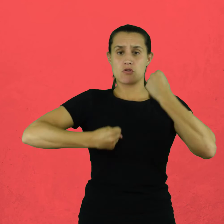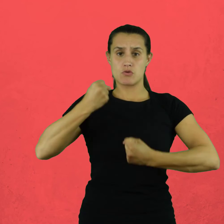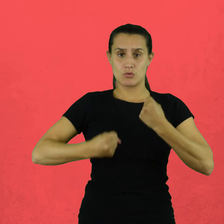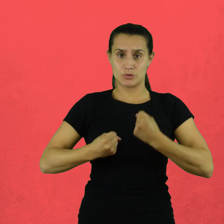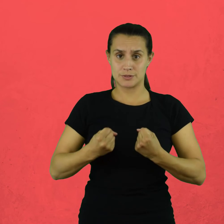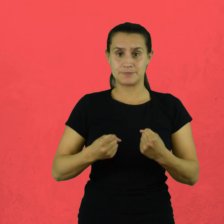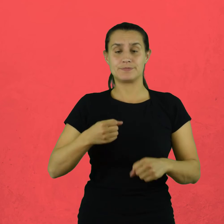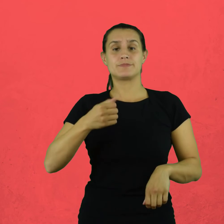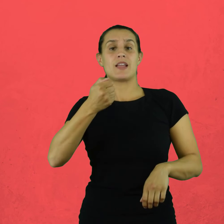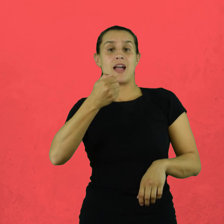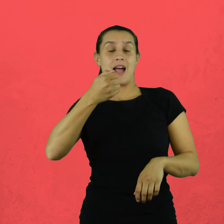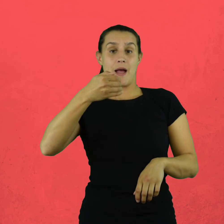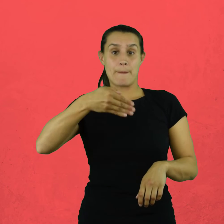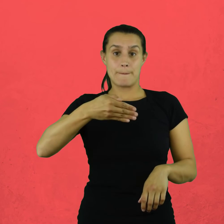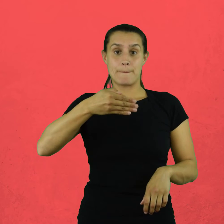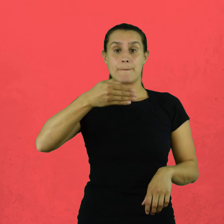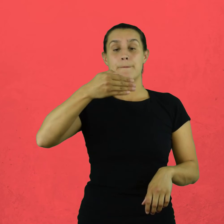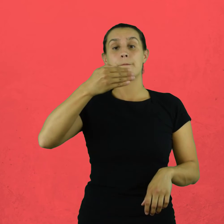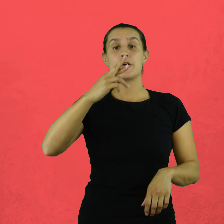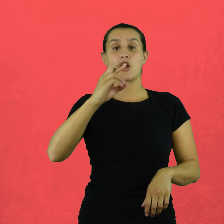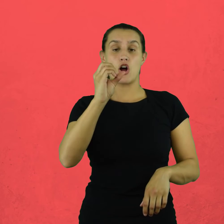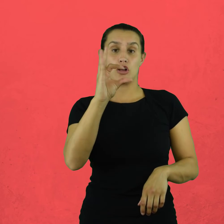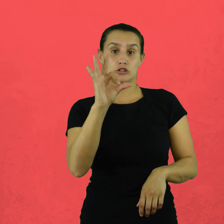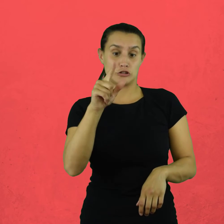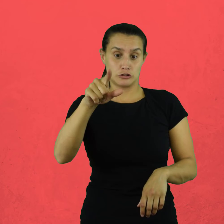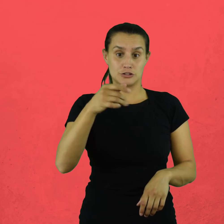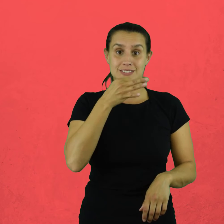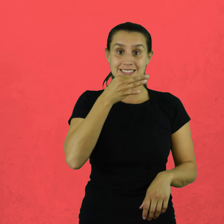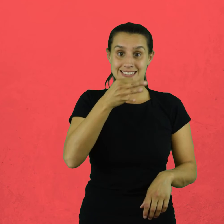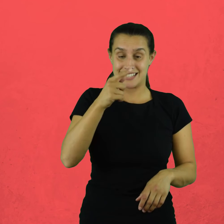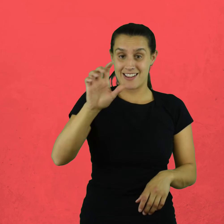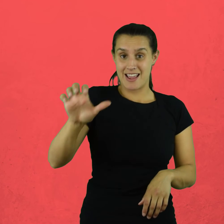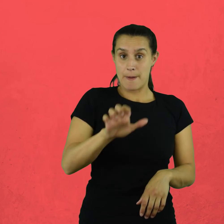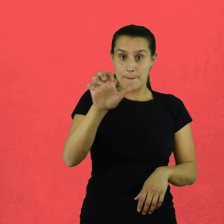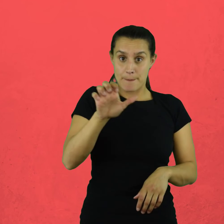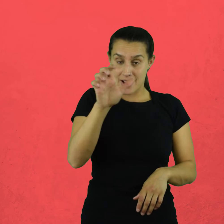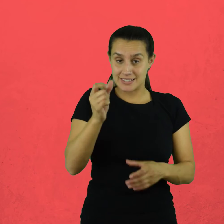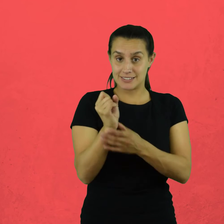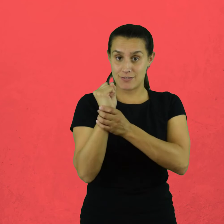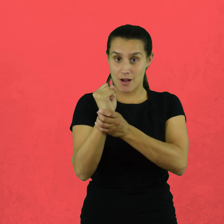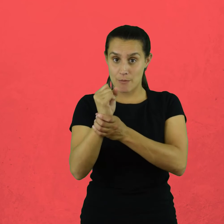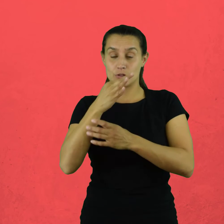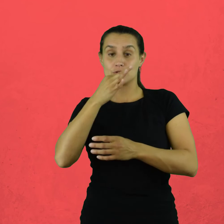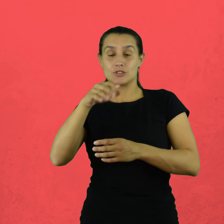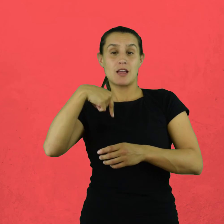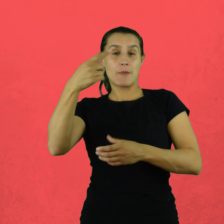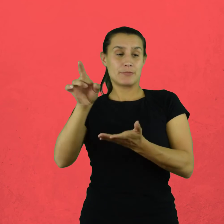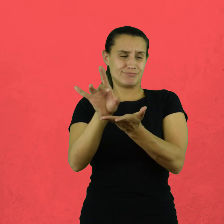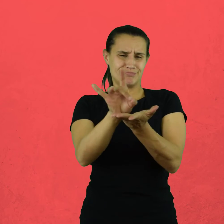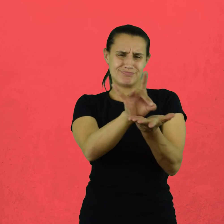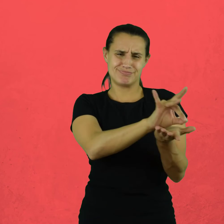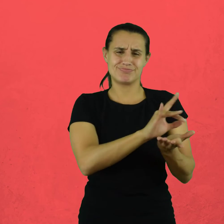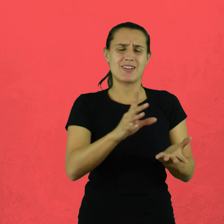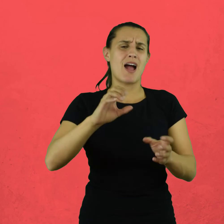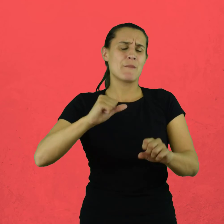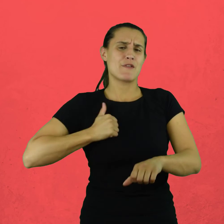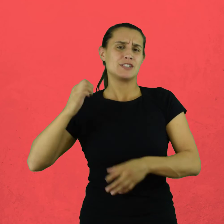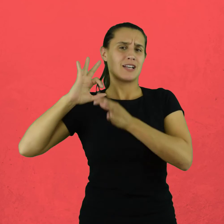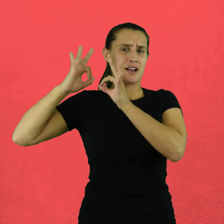industria. Otto Ambros, uno de los dirigentes de IG. Farben, asociada a los crímenes de explotación de